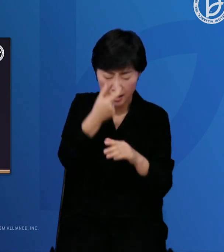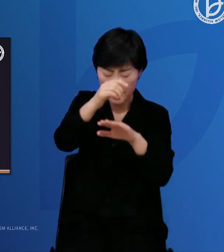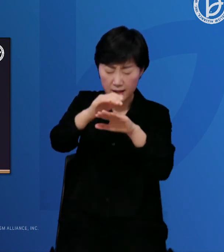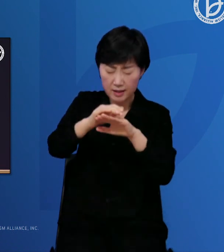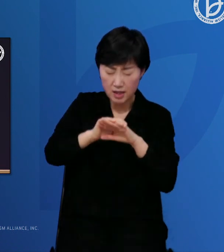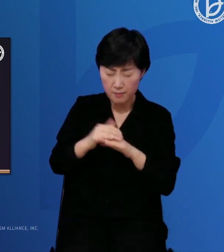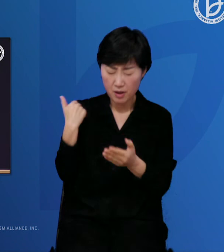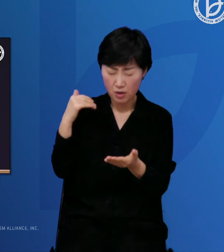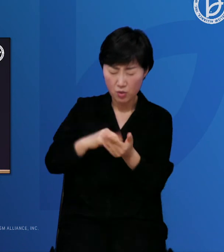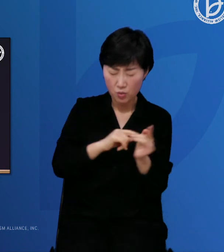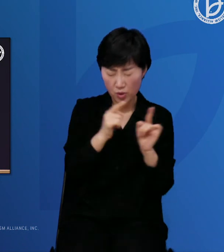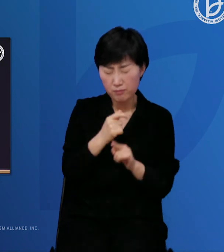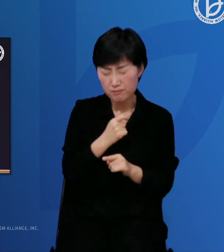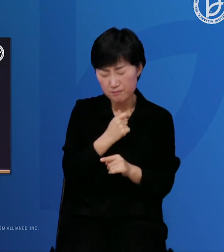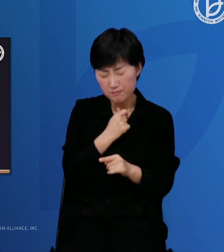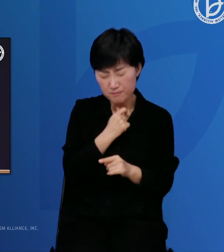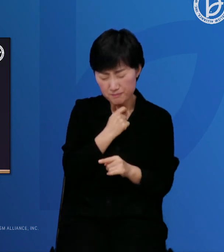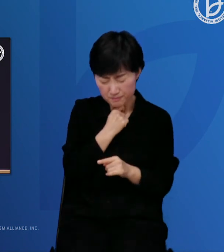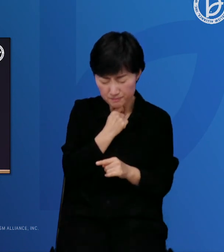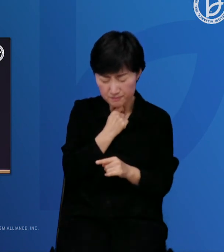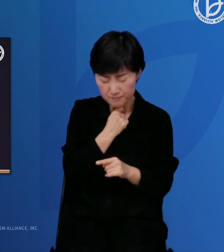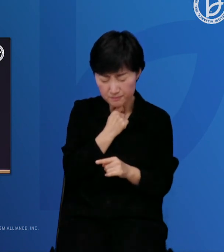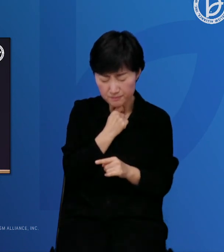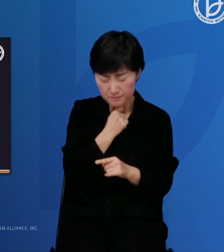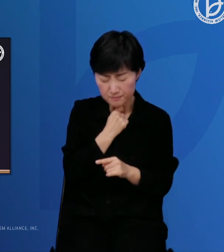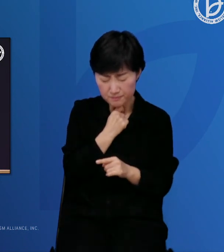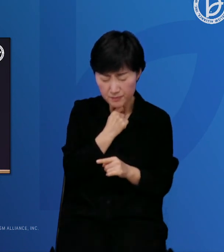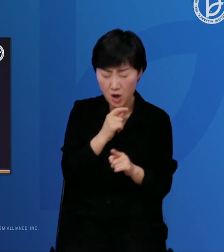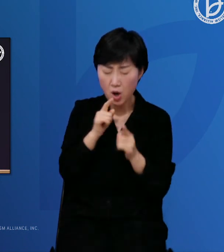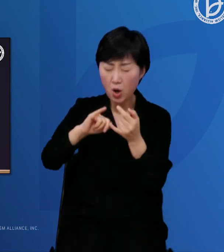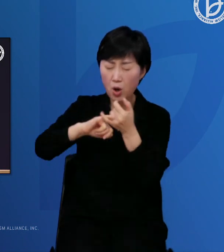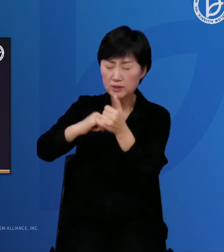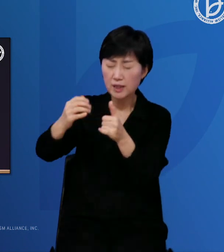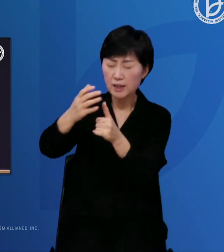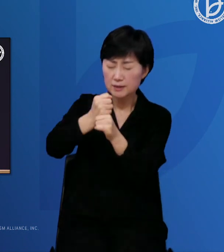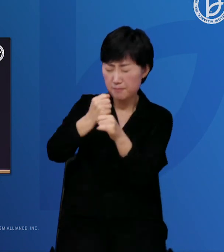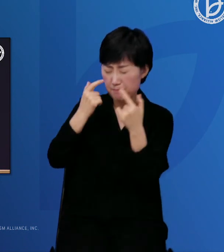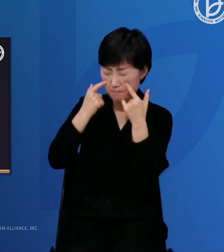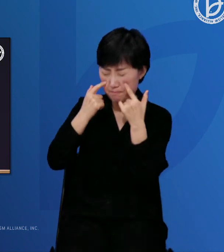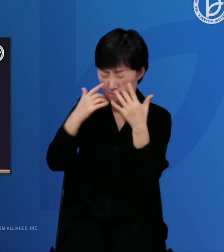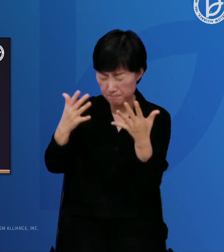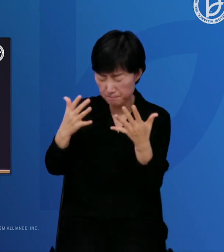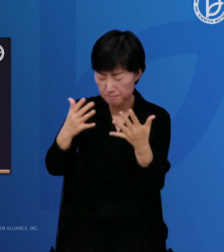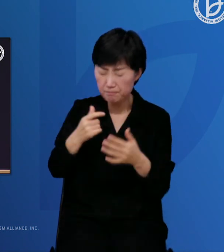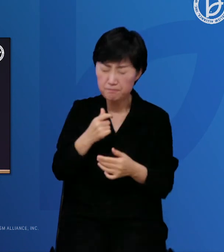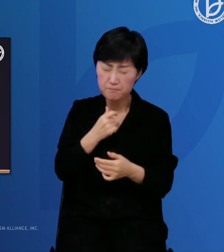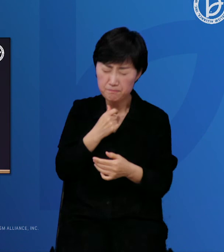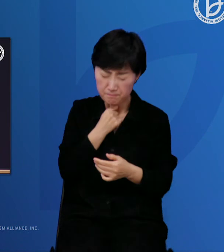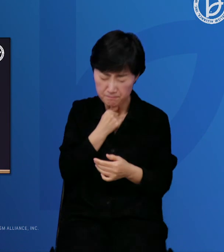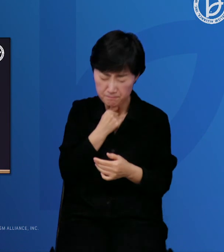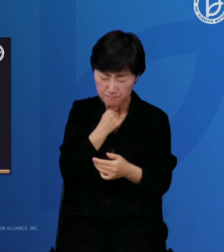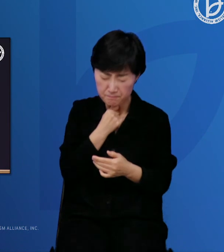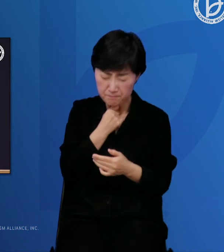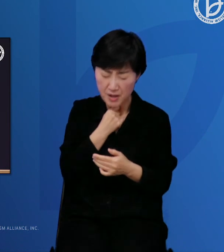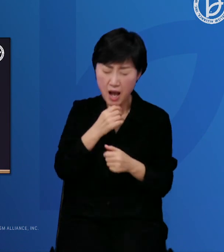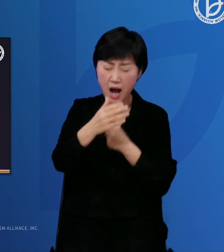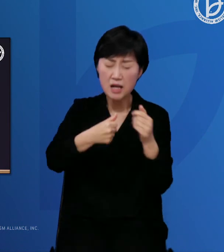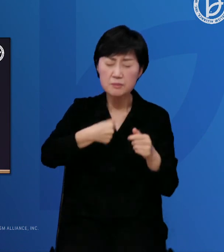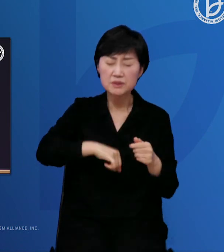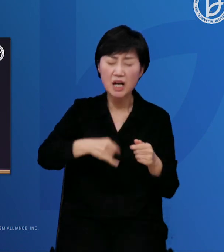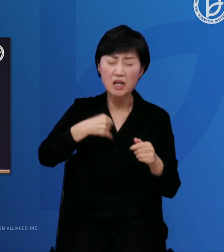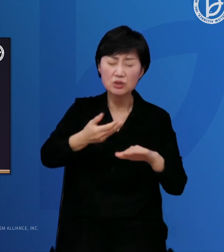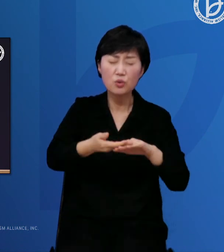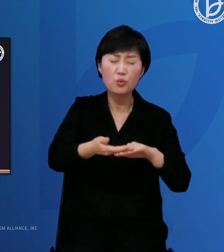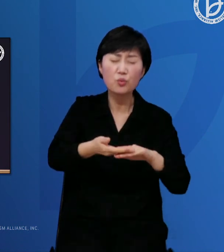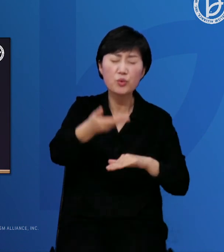예배를 회복하며 those who will restore worship, 정확한 언약을 회복할 모든 하나님의 사람들 위해 and all